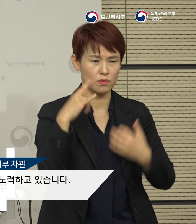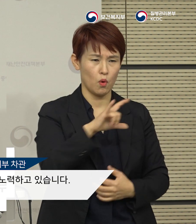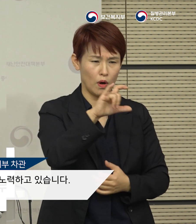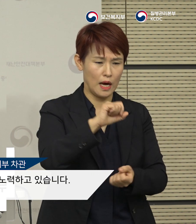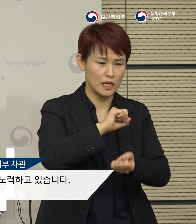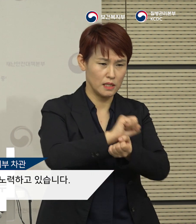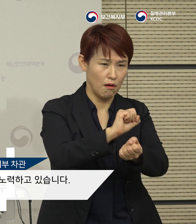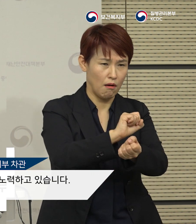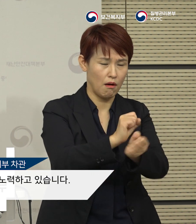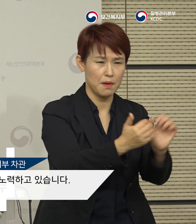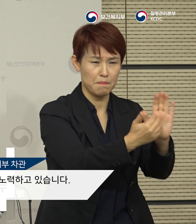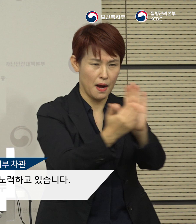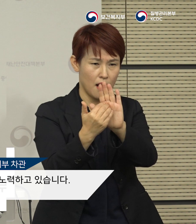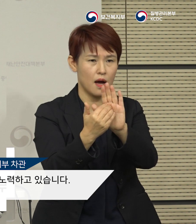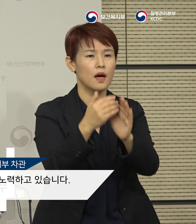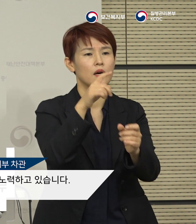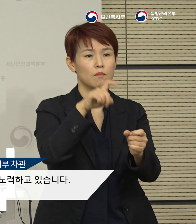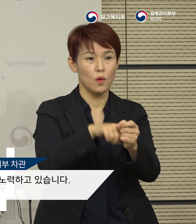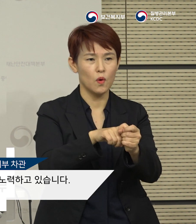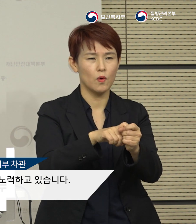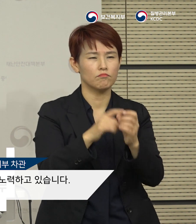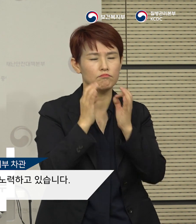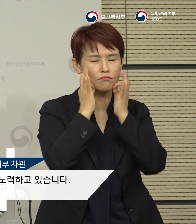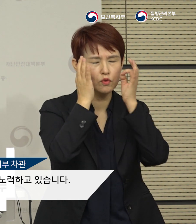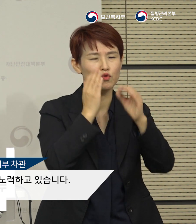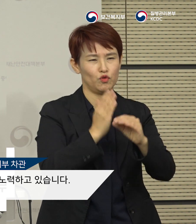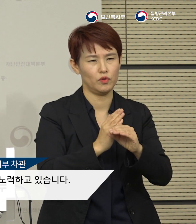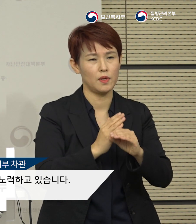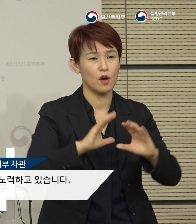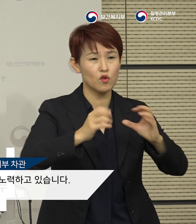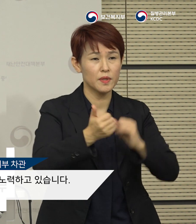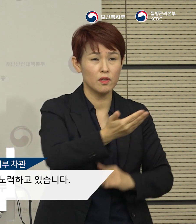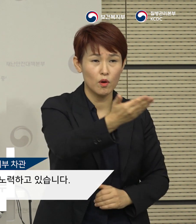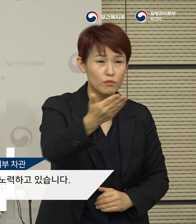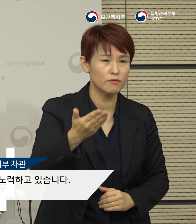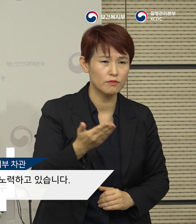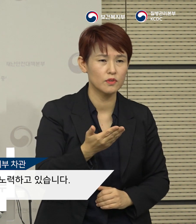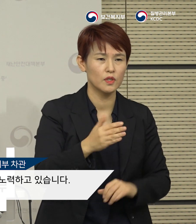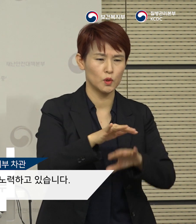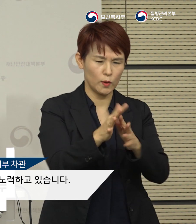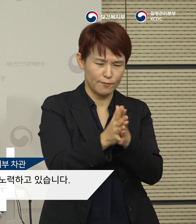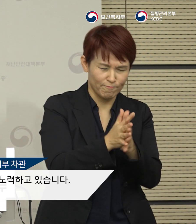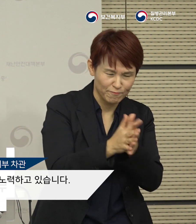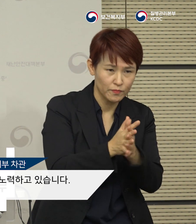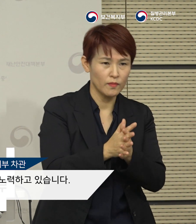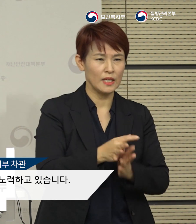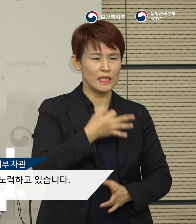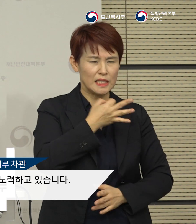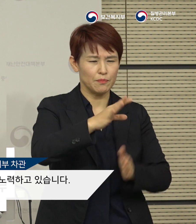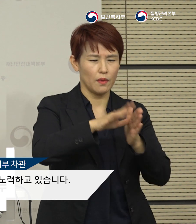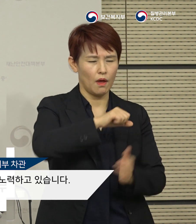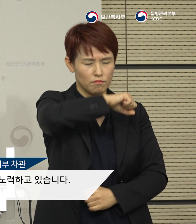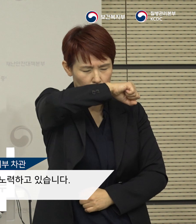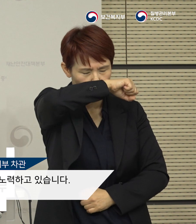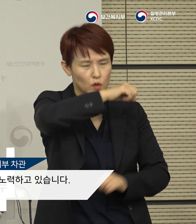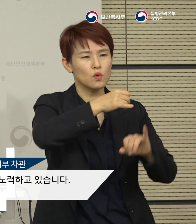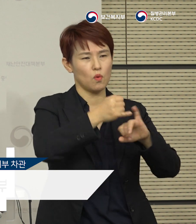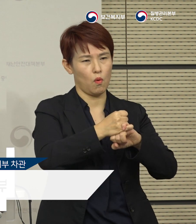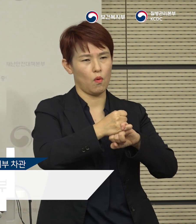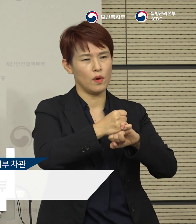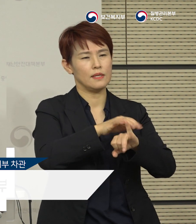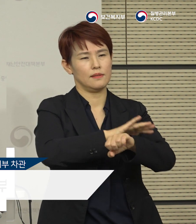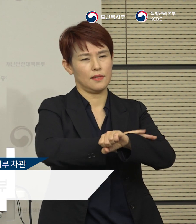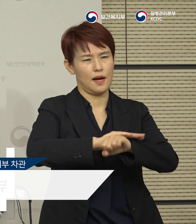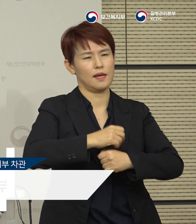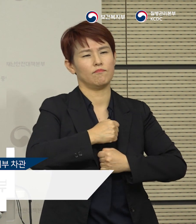정부는 코로나19의 지역사회 확산 방지를 위하여 노력하고 있습니다. 국민 여러분들께서도 손 씻기, 기침 예절 등의 개인